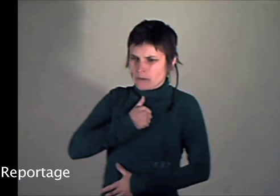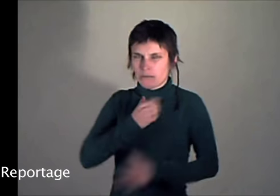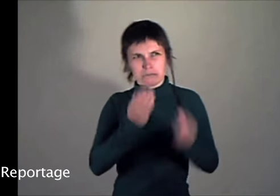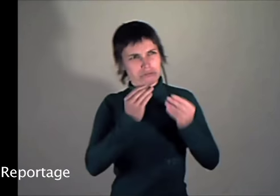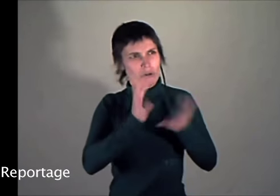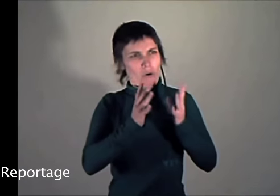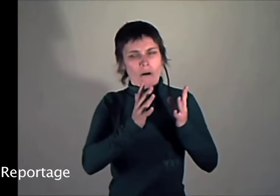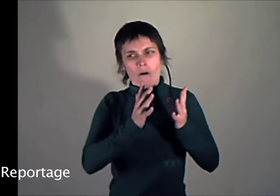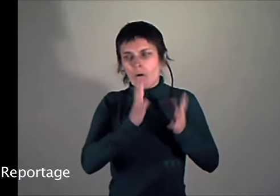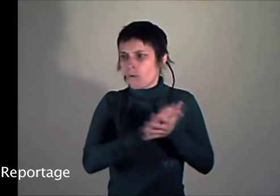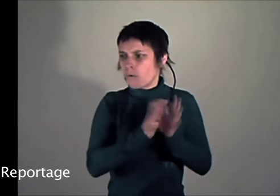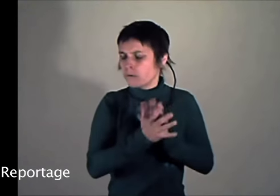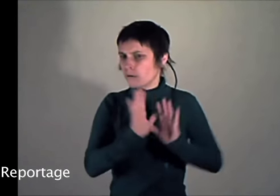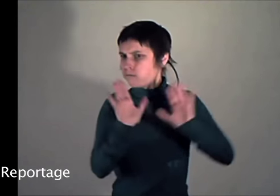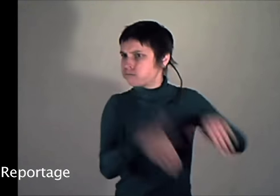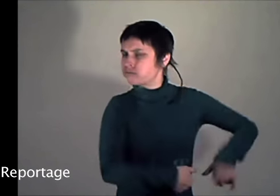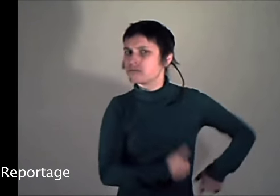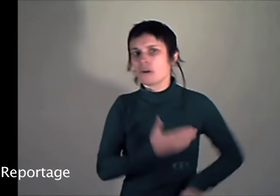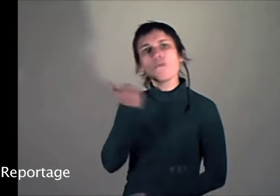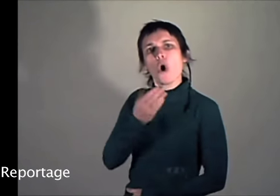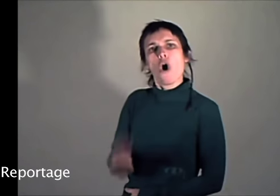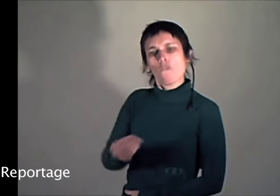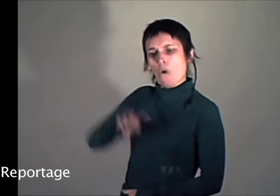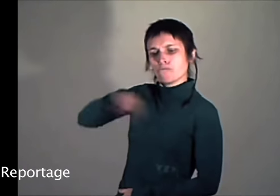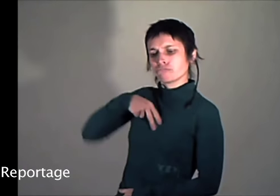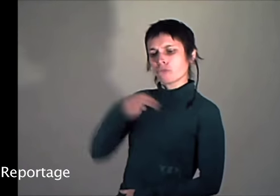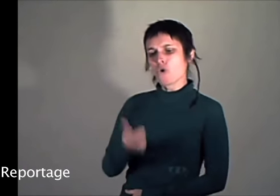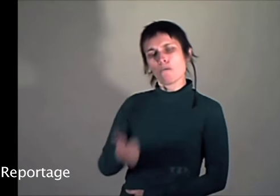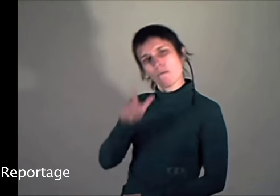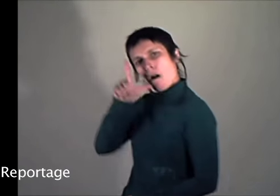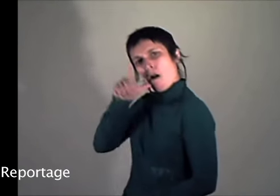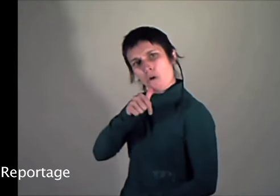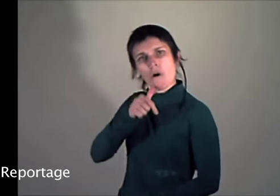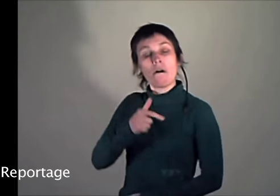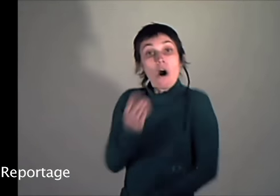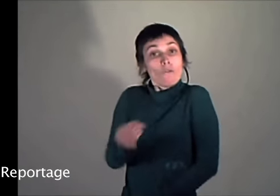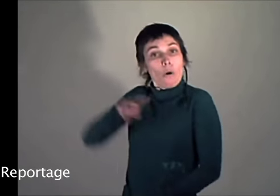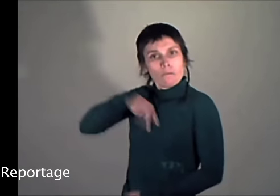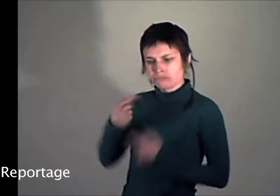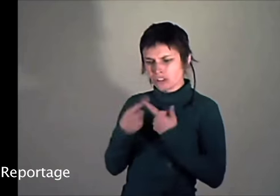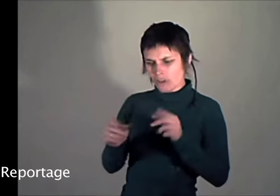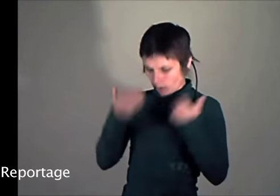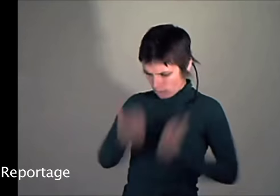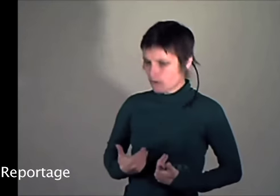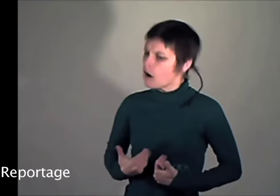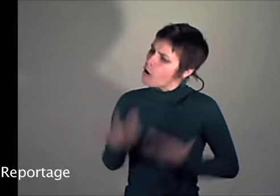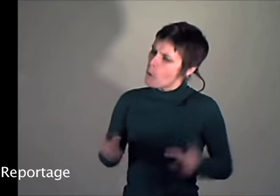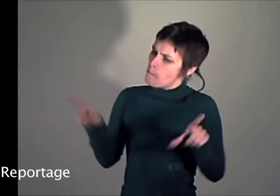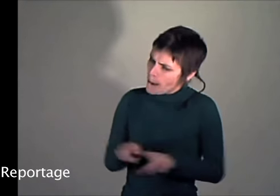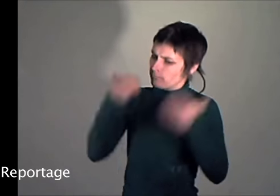multiplie. Et en plus, les parents, se disent oh là là, mais alors si moi il faut que j'apprenne la langue des signes,